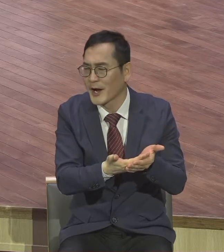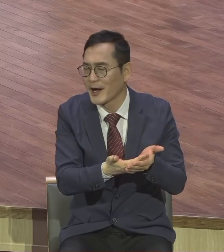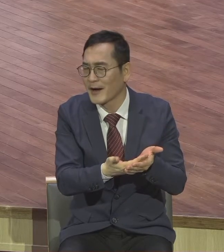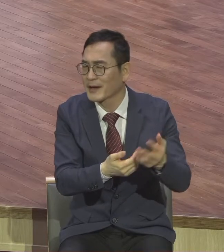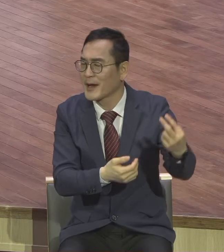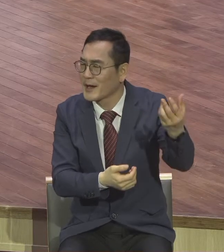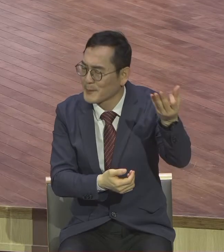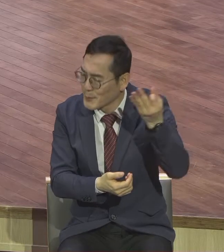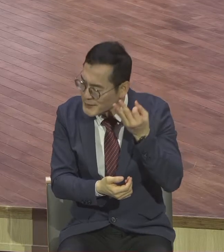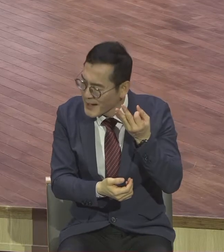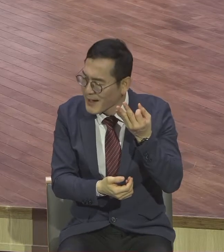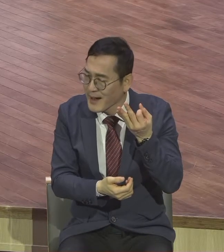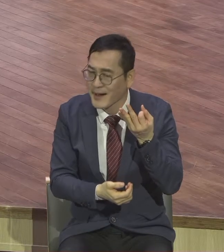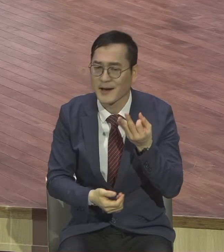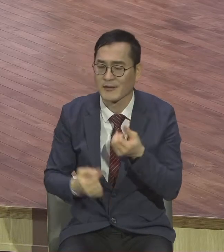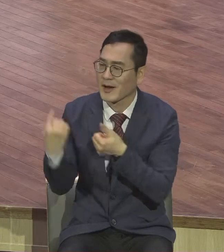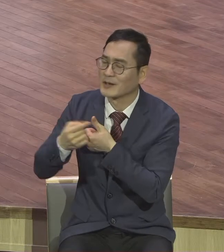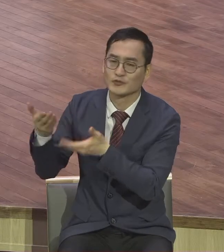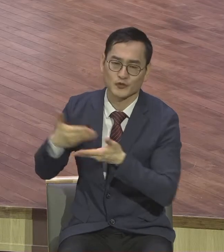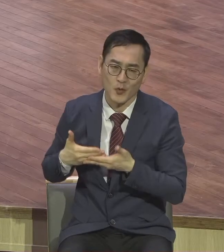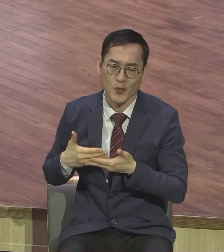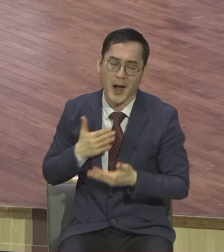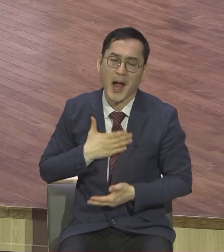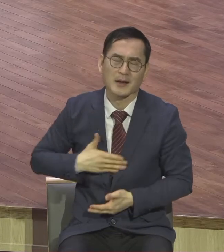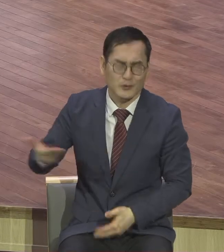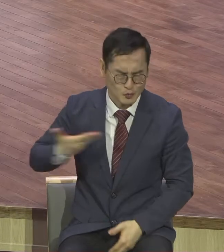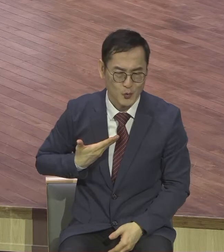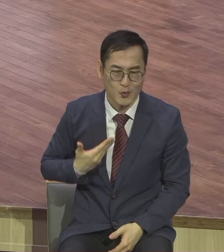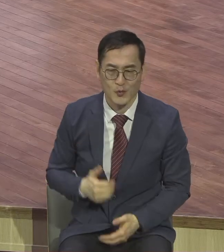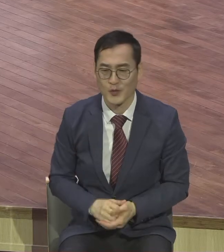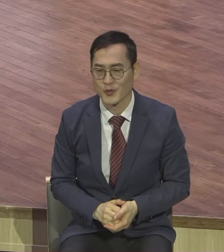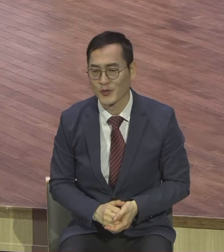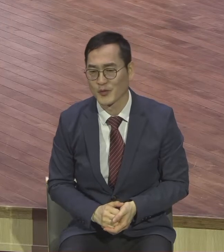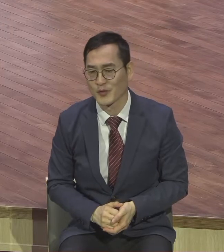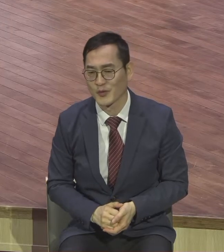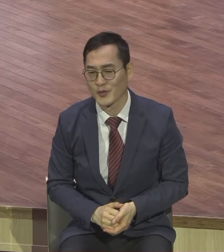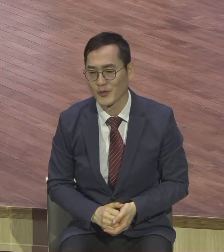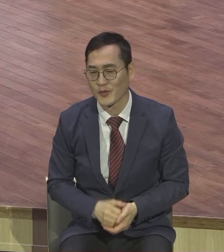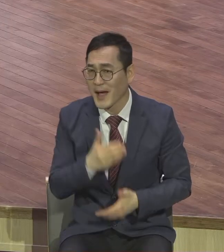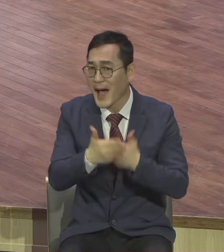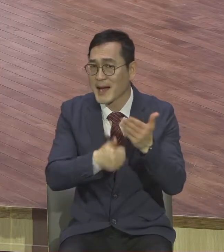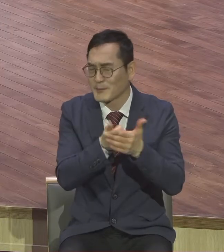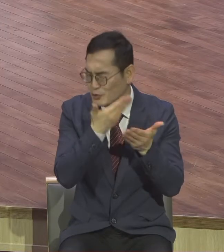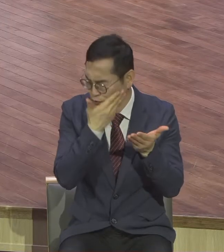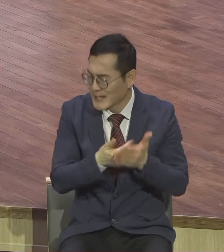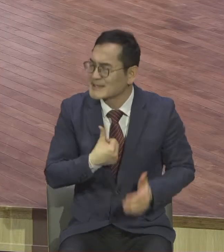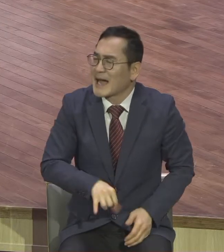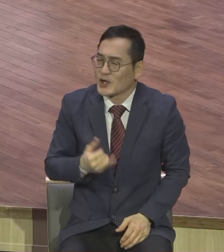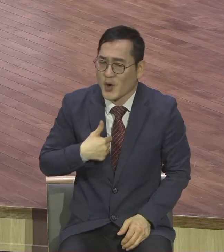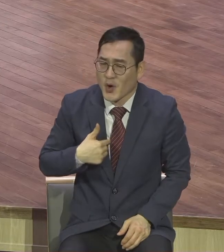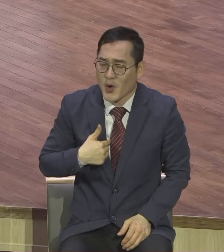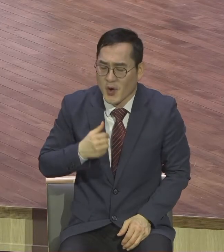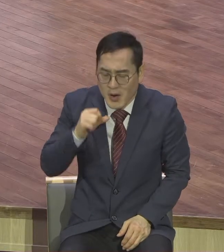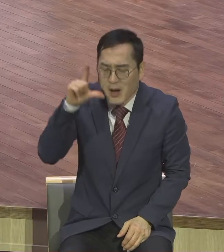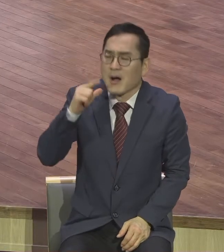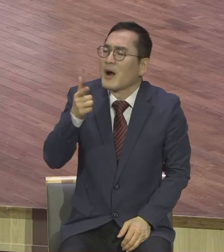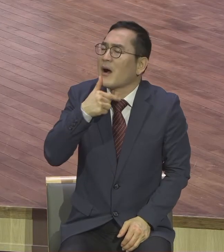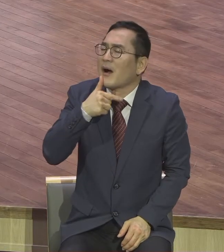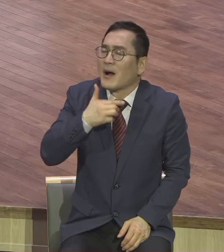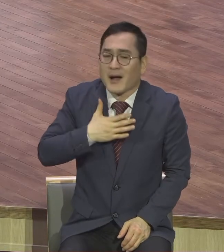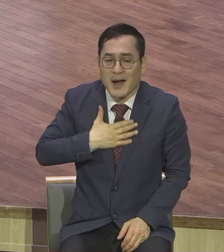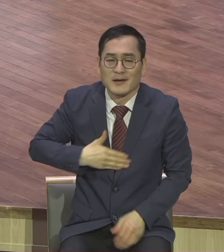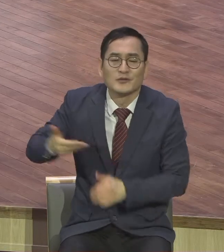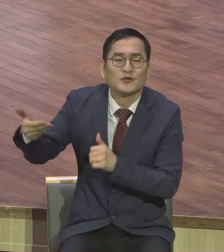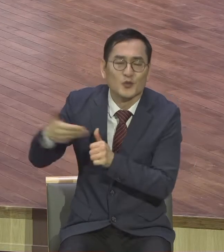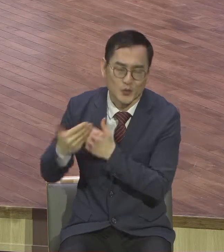된다 그랬어요 내가 하나님 앞에 존귀한 존재구나 이걸 깨닫게 된다는 것입니다 그러니까 뭐 더 이상 말할